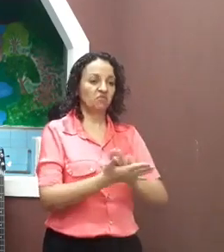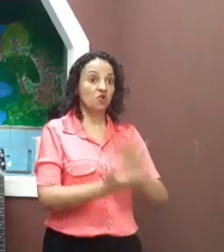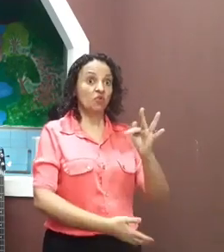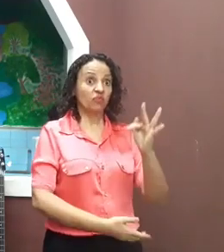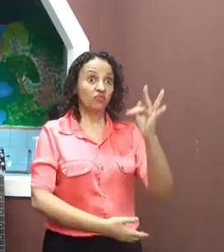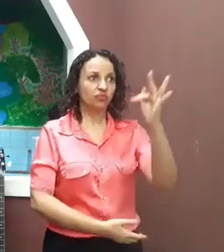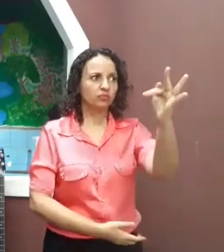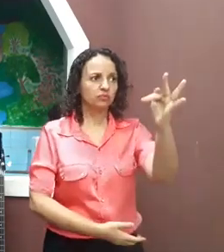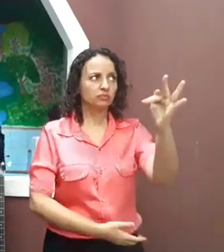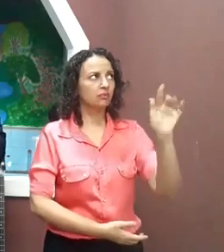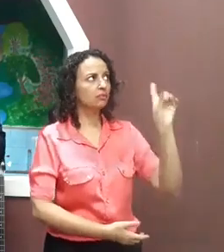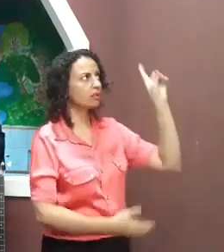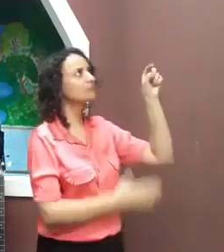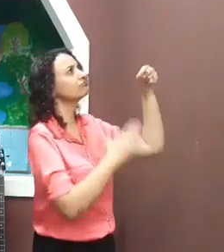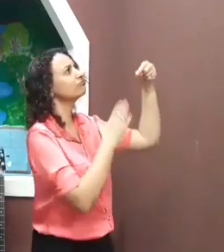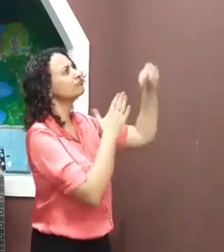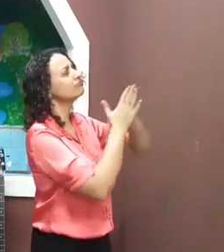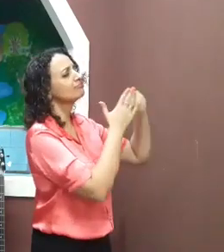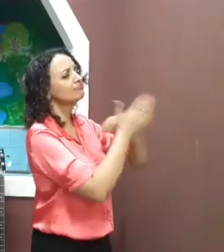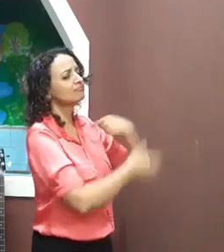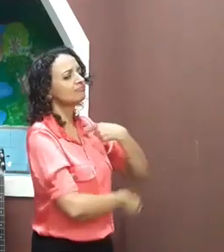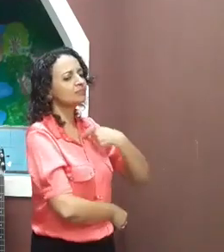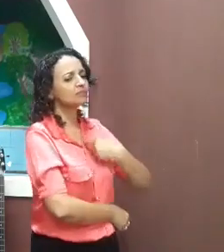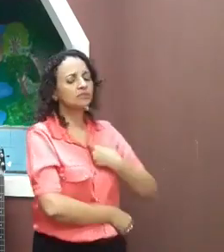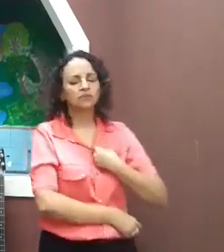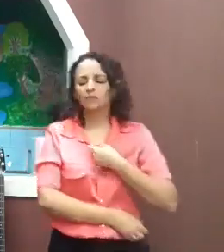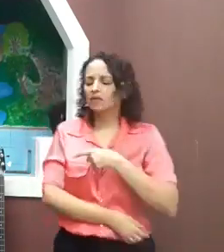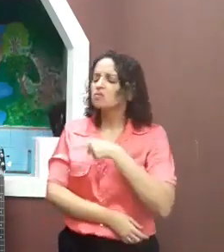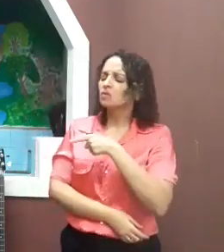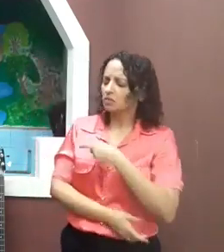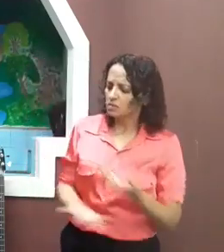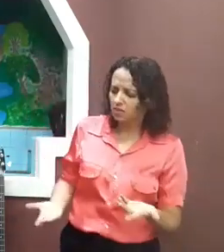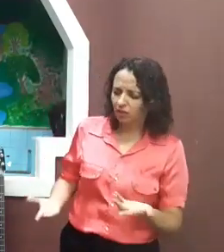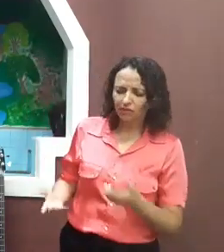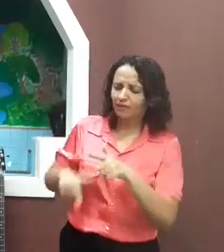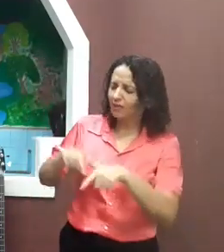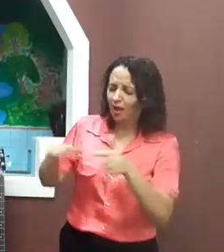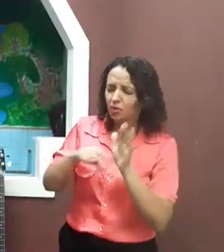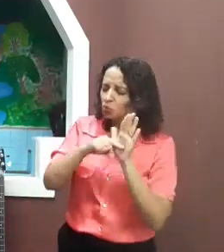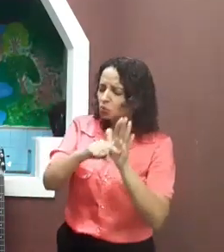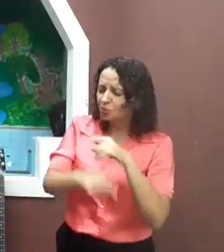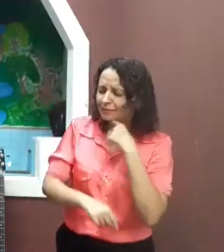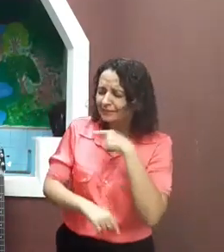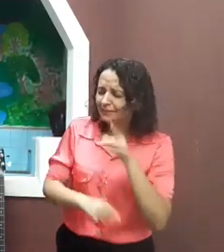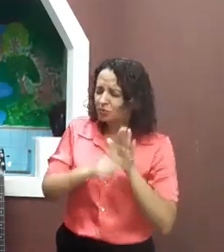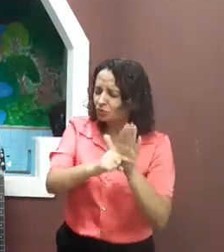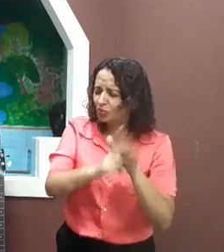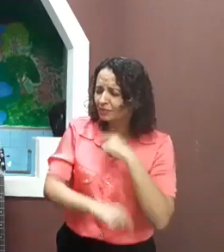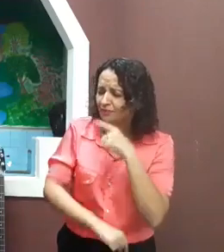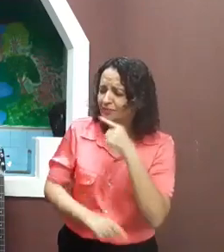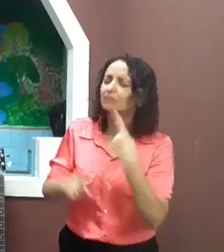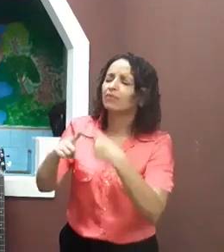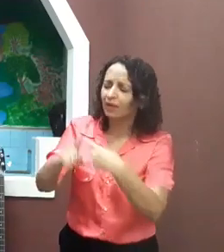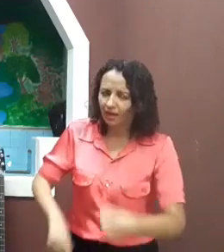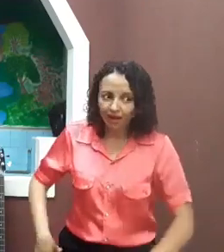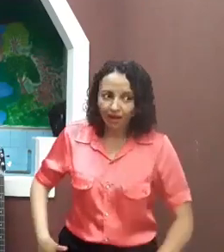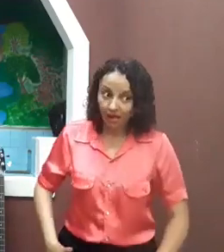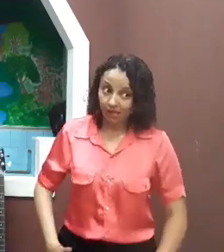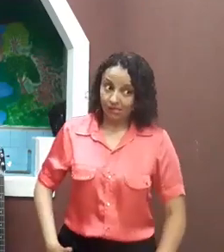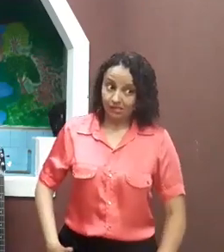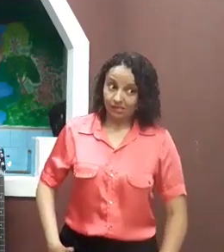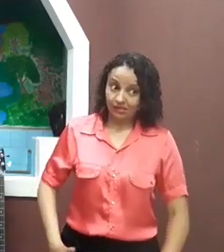Deus. Eu vou prestar conta diante de Deus. Não tem conversa. Nós prestaremos, porque Deus